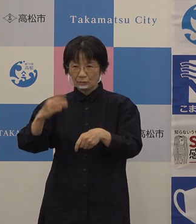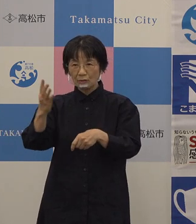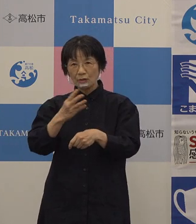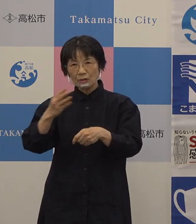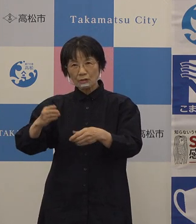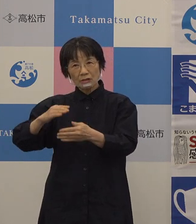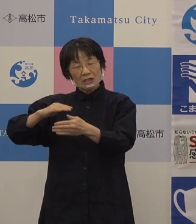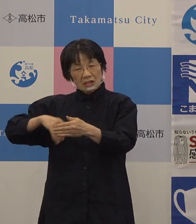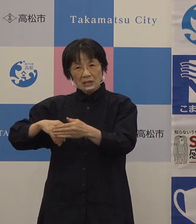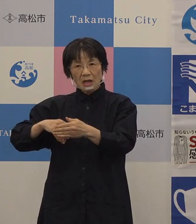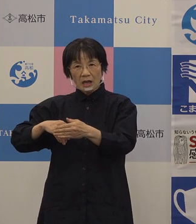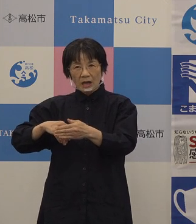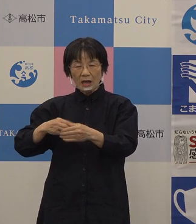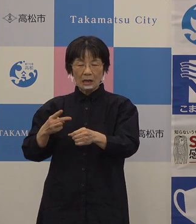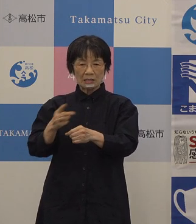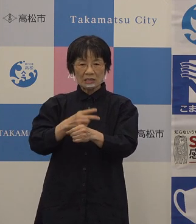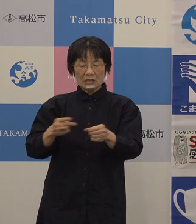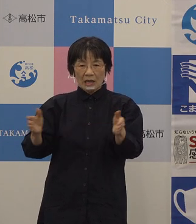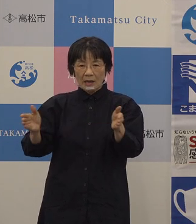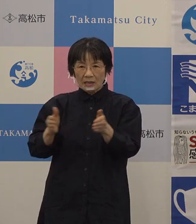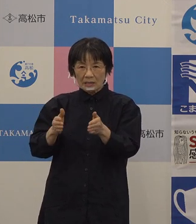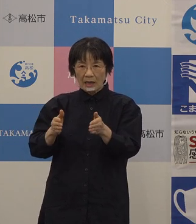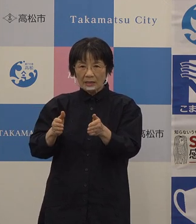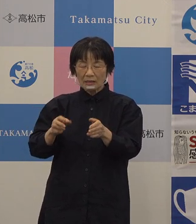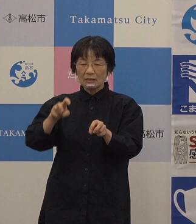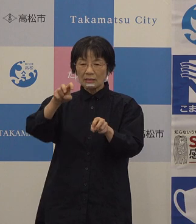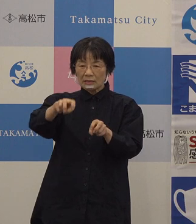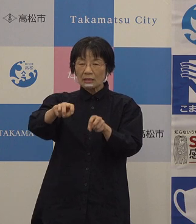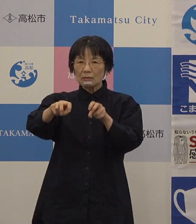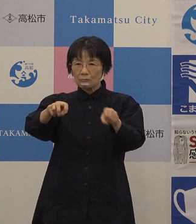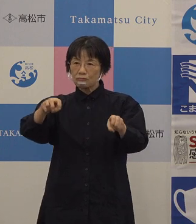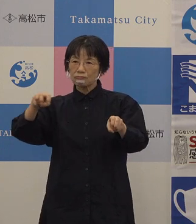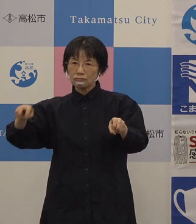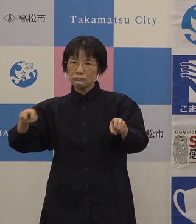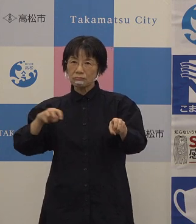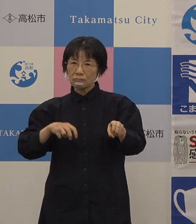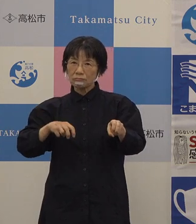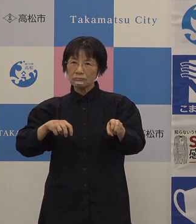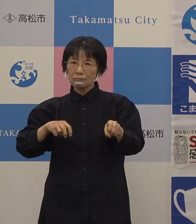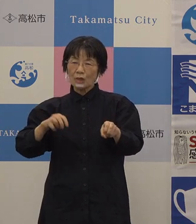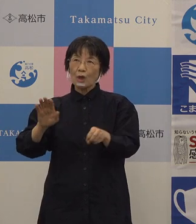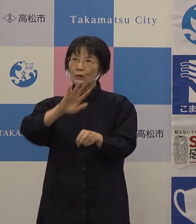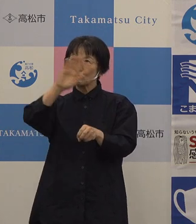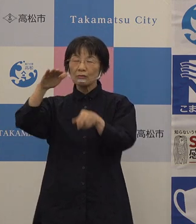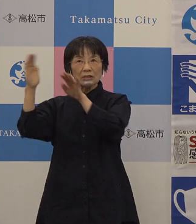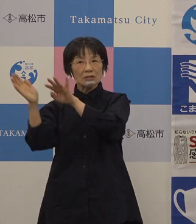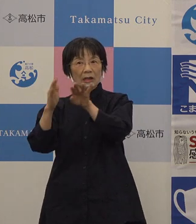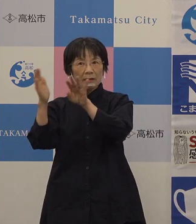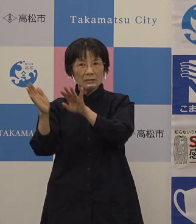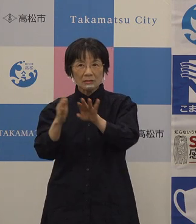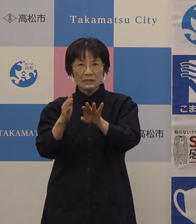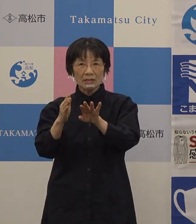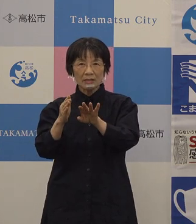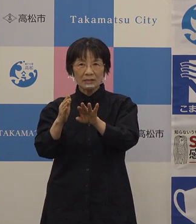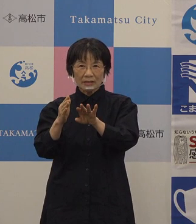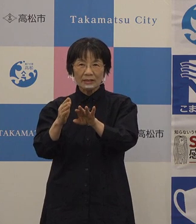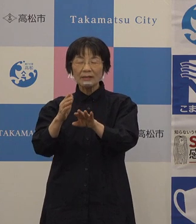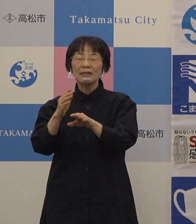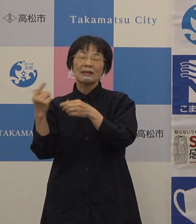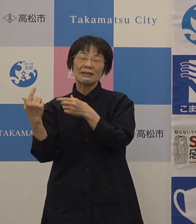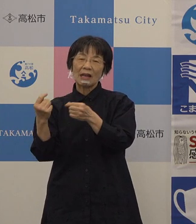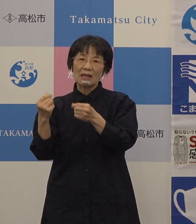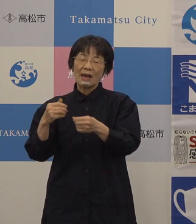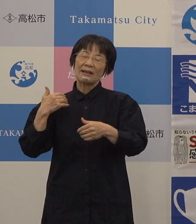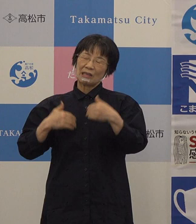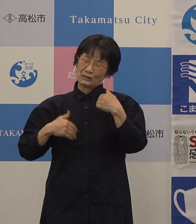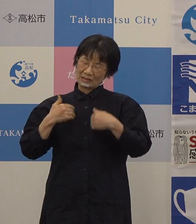内またマスク会食や席の間隔を十分にとって換気をしてといったようなことを徹底して楽しんでいただくようにお